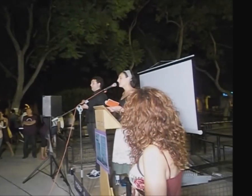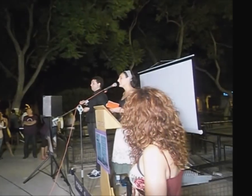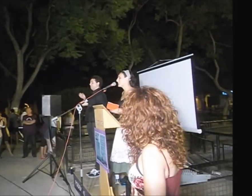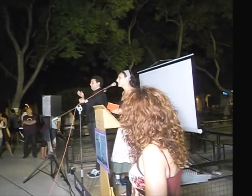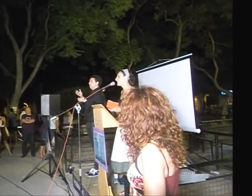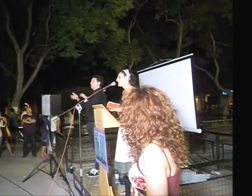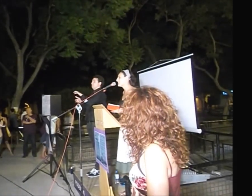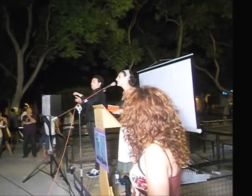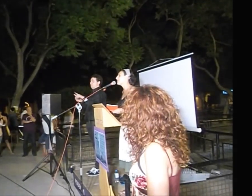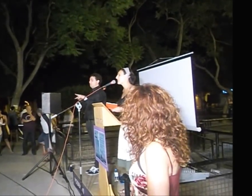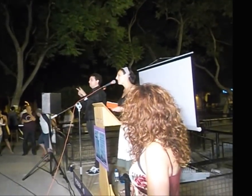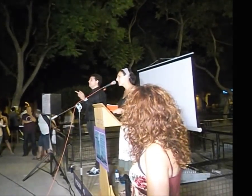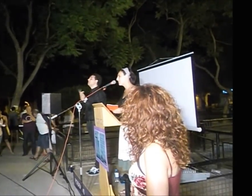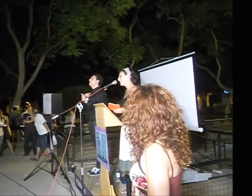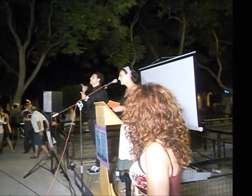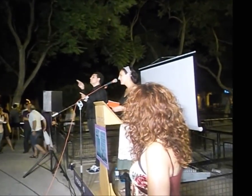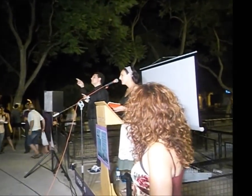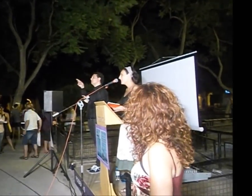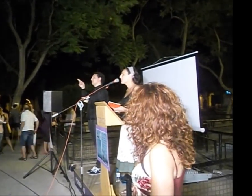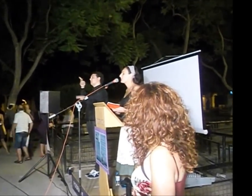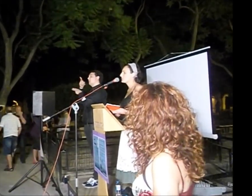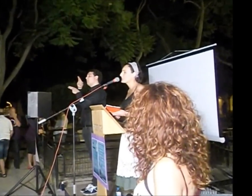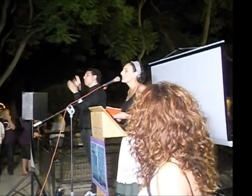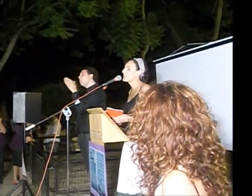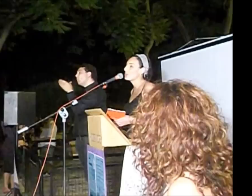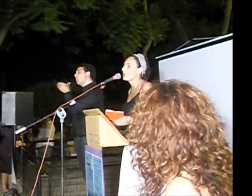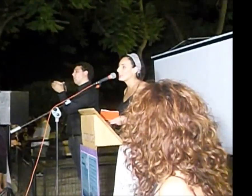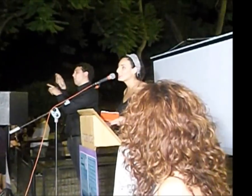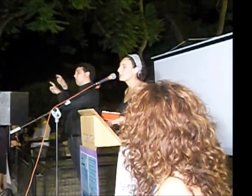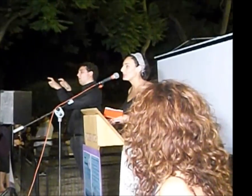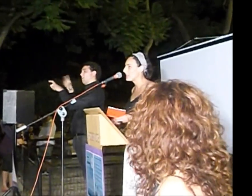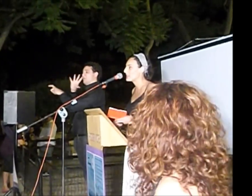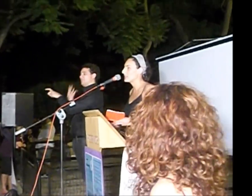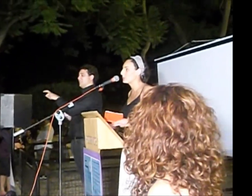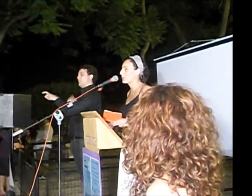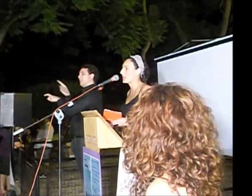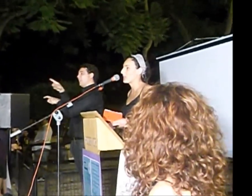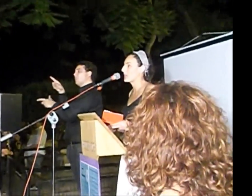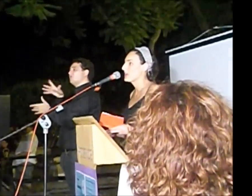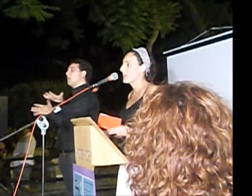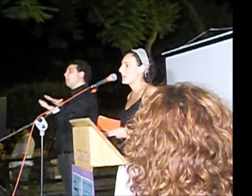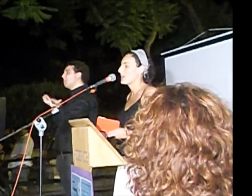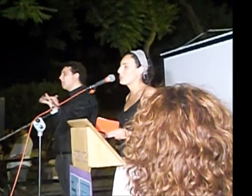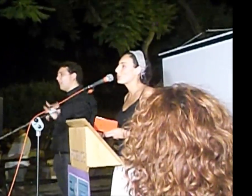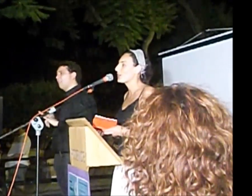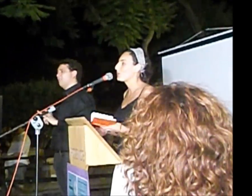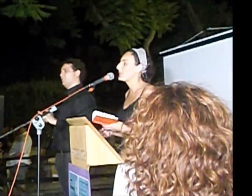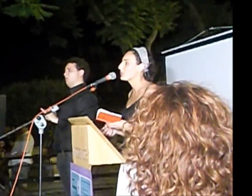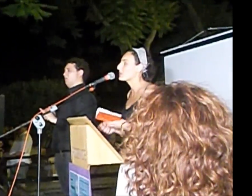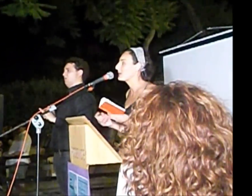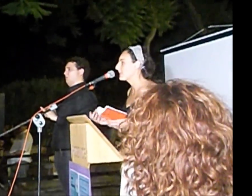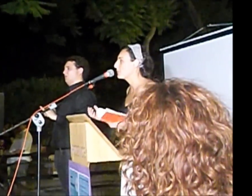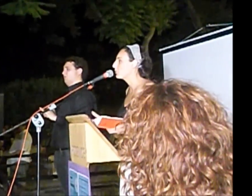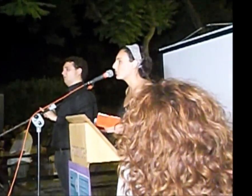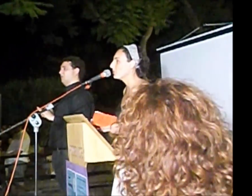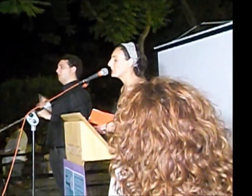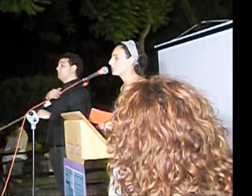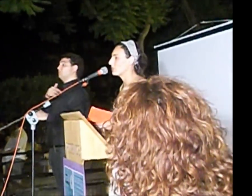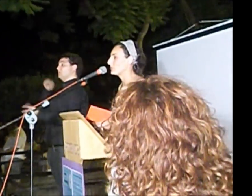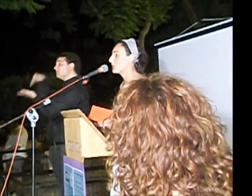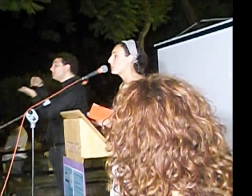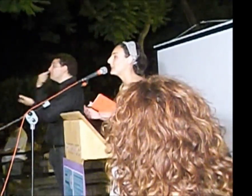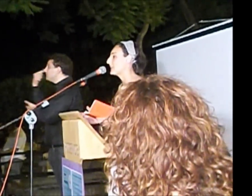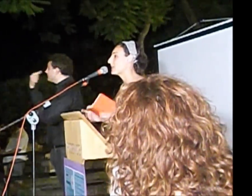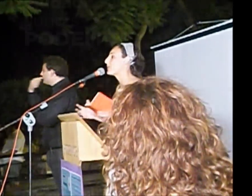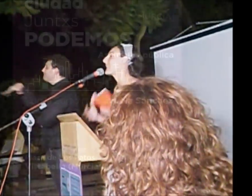pero el pueblo palestino es tremendamente pacífico. Y cuando estás allí y lo ves, lo entiendes, porque yo creo que cualquier otra parte del mundo